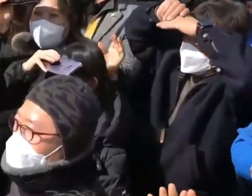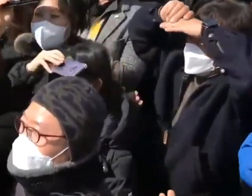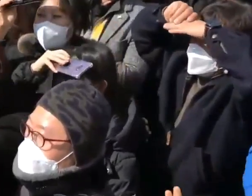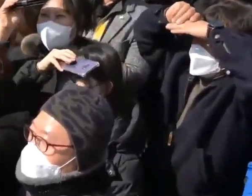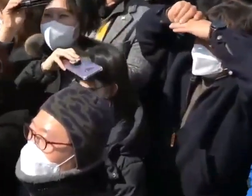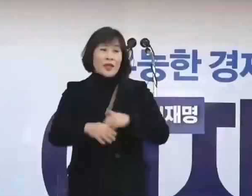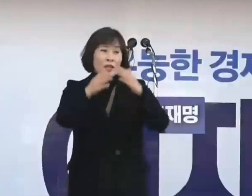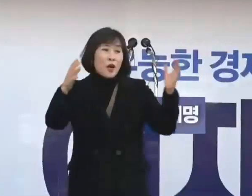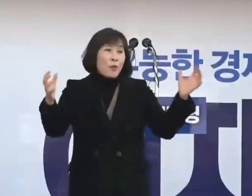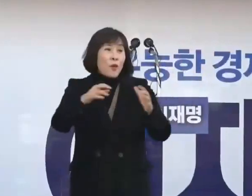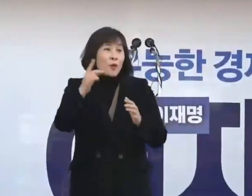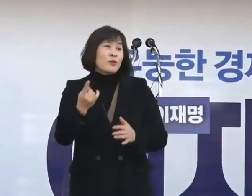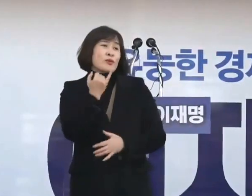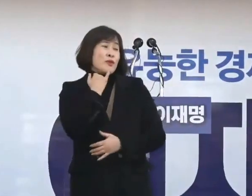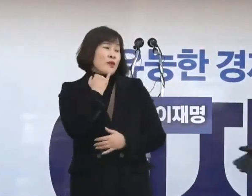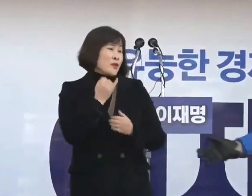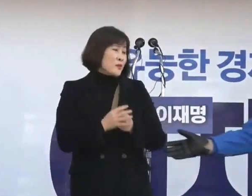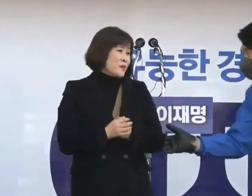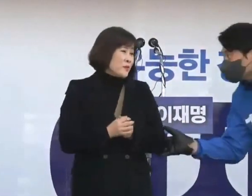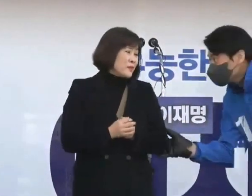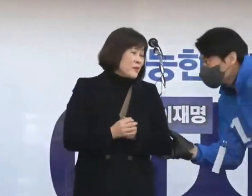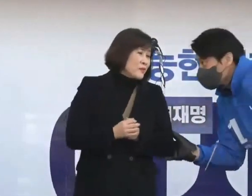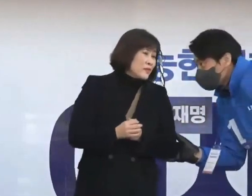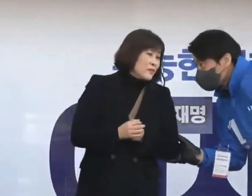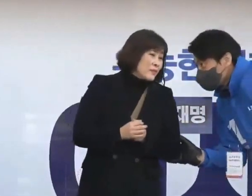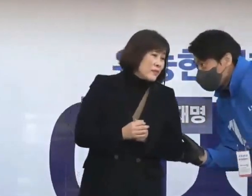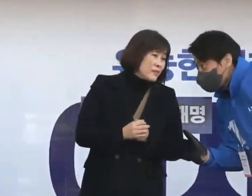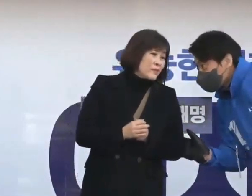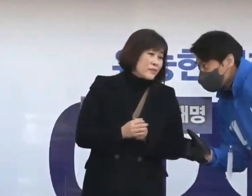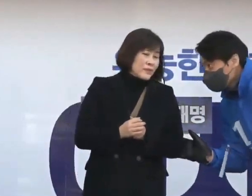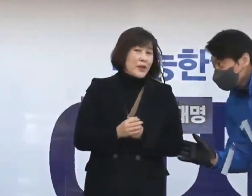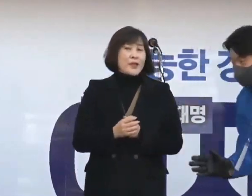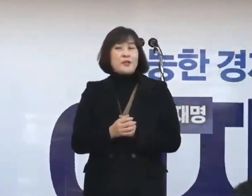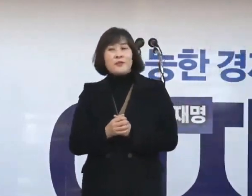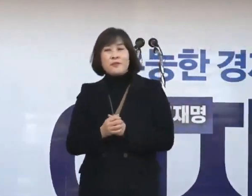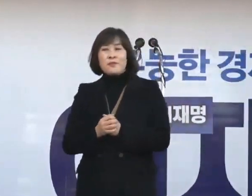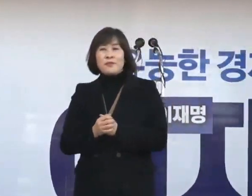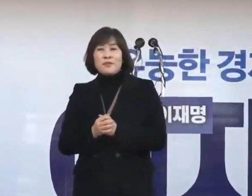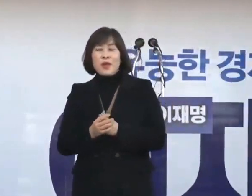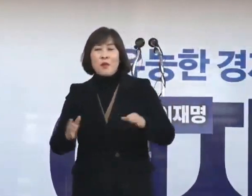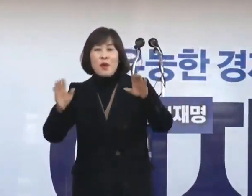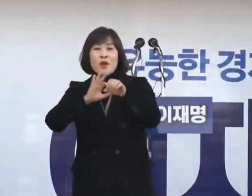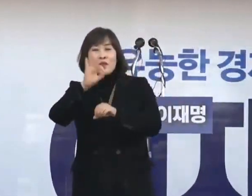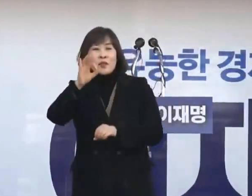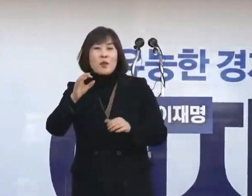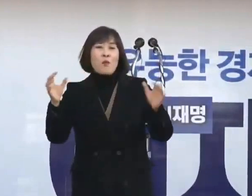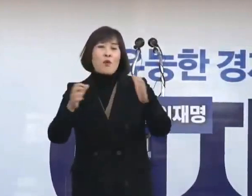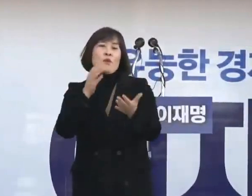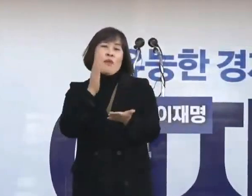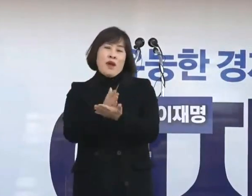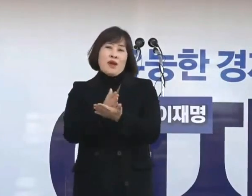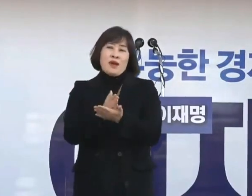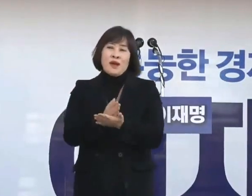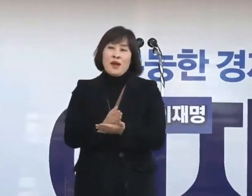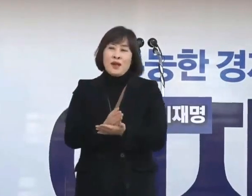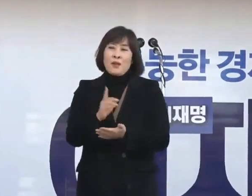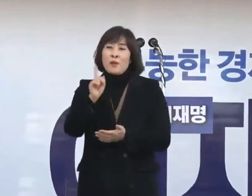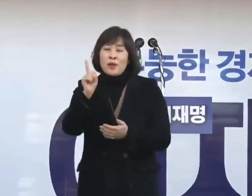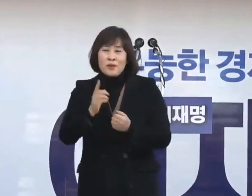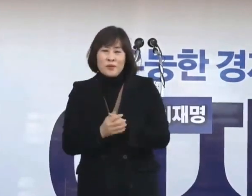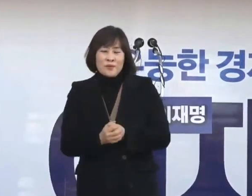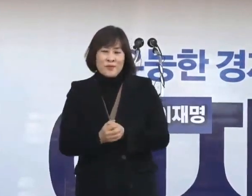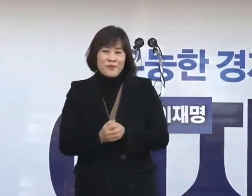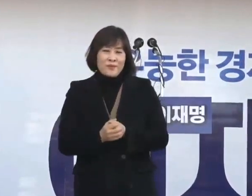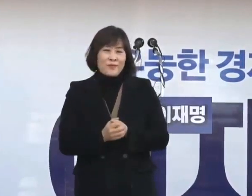이렇게 다 모여도 상관없는데 6명 이상 식당에서 10시 넘어 모이면 안 된다고 하는 게 그게 말이 되는 소리입니까,